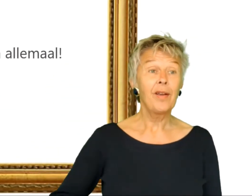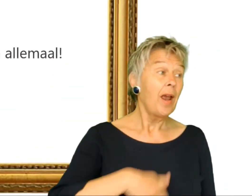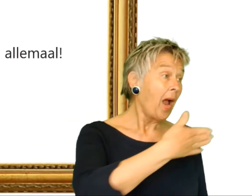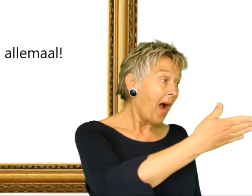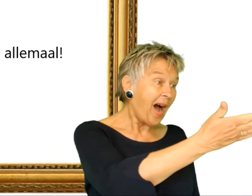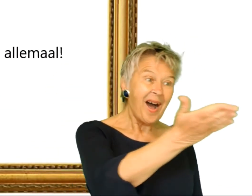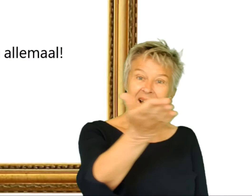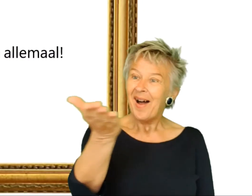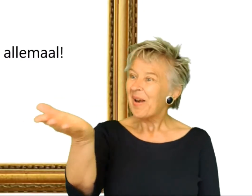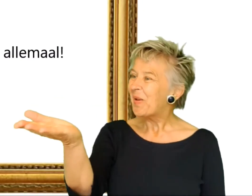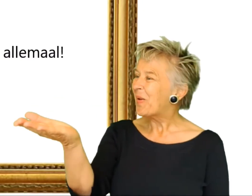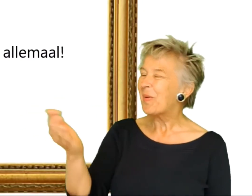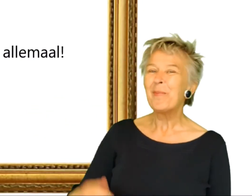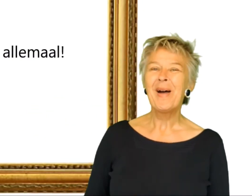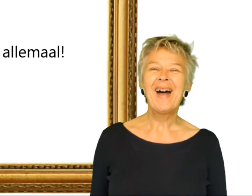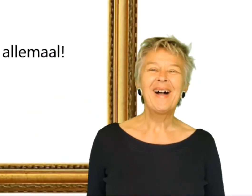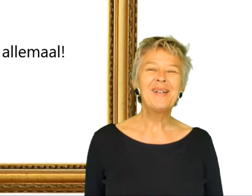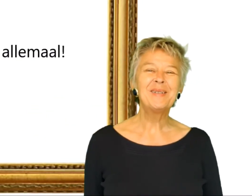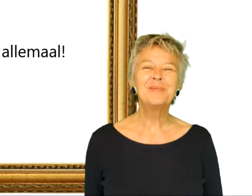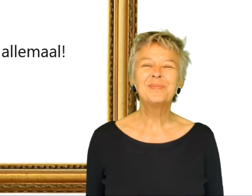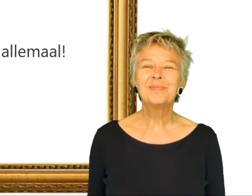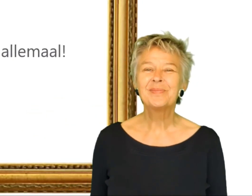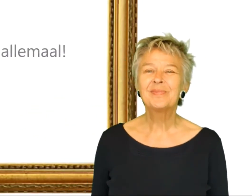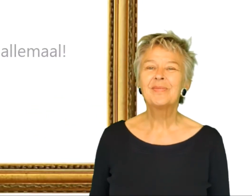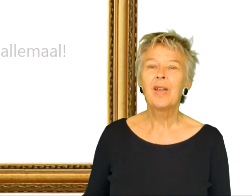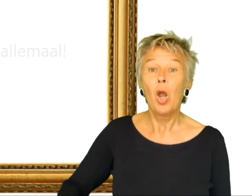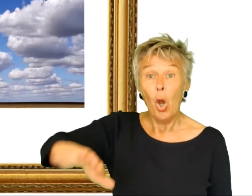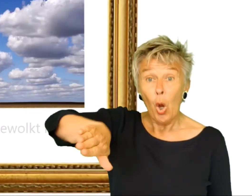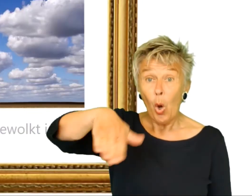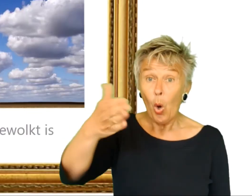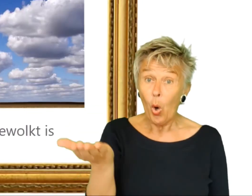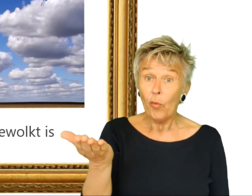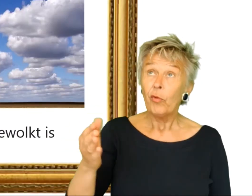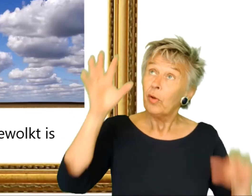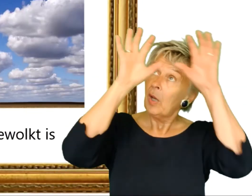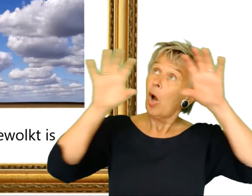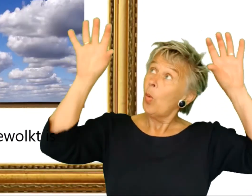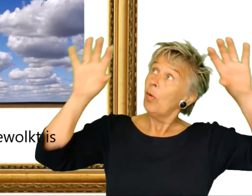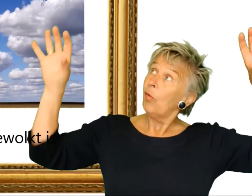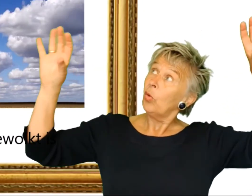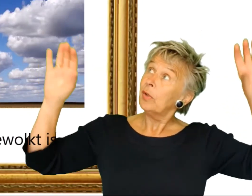Goeiemorgen allemaal. Of het nou bewolkt is